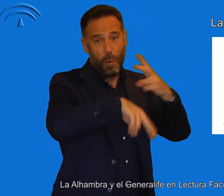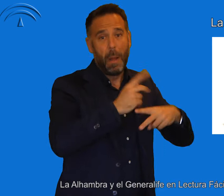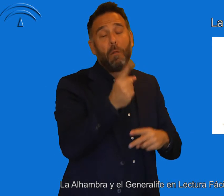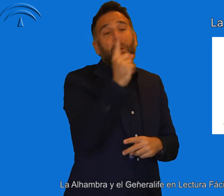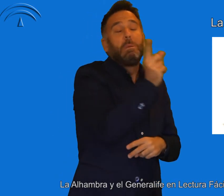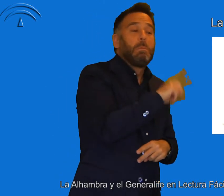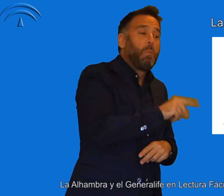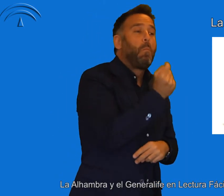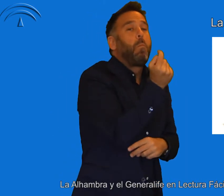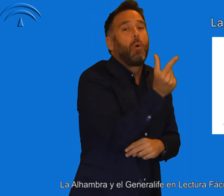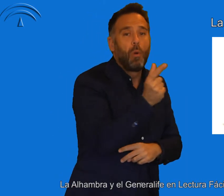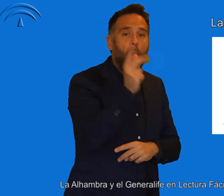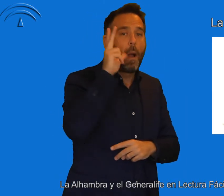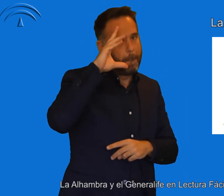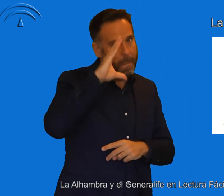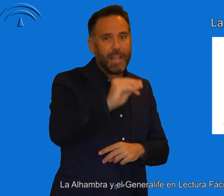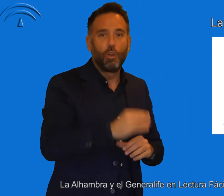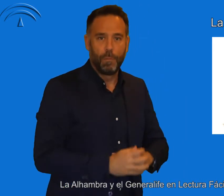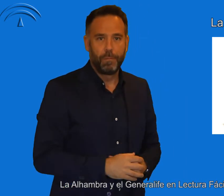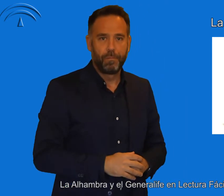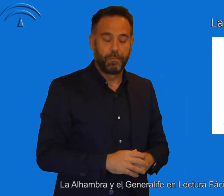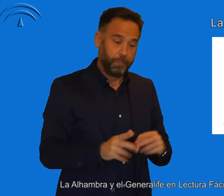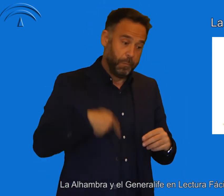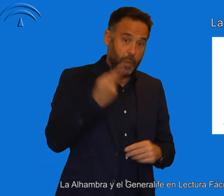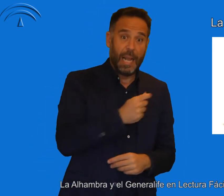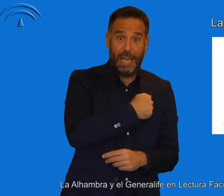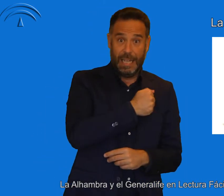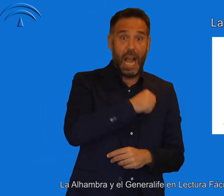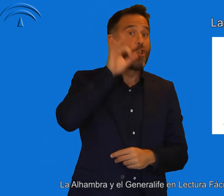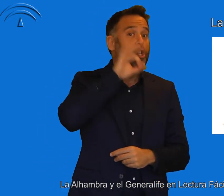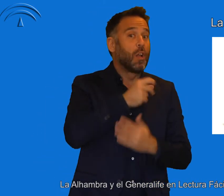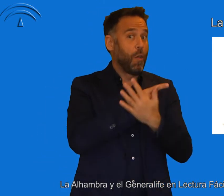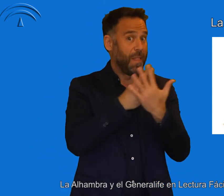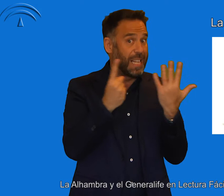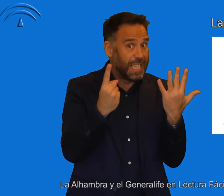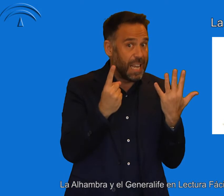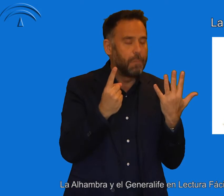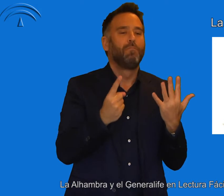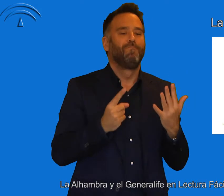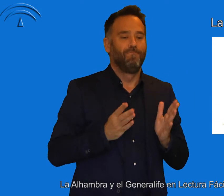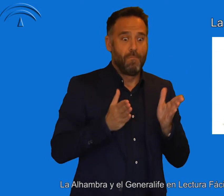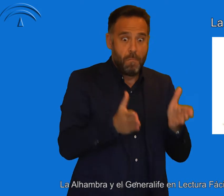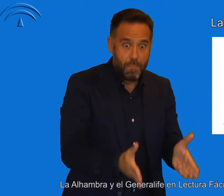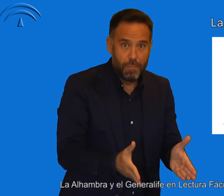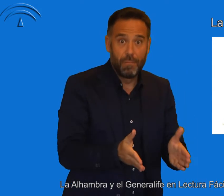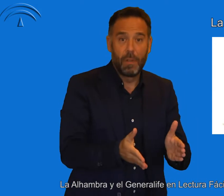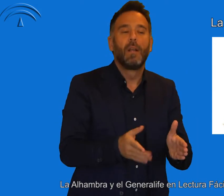Mexuar muy reformada. Los cristianos, en el siglo